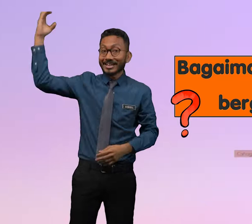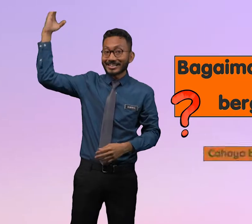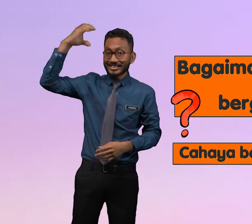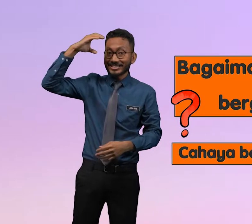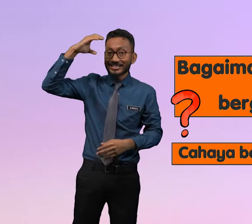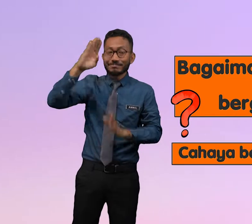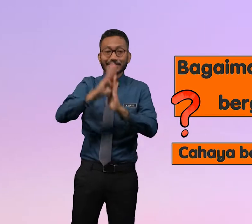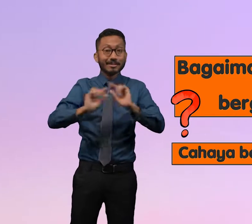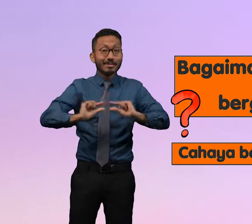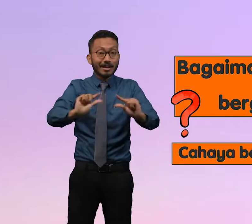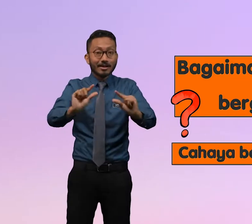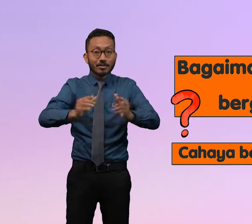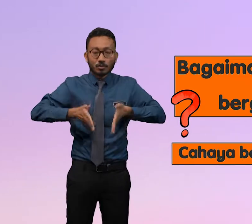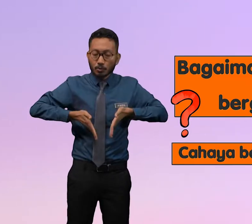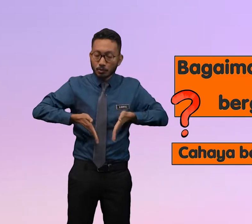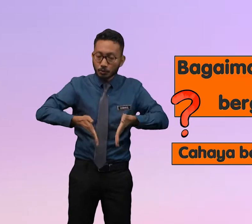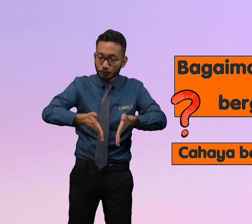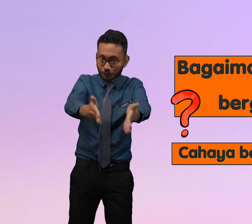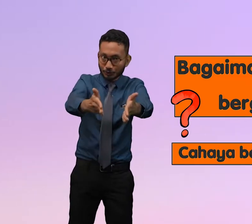Cahaya bergerak dulu.